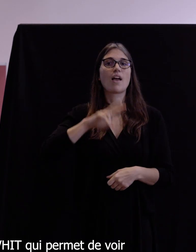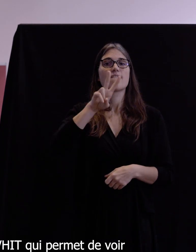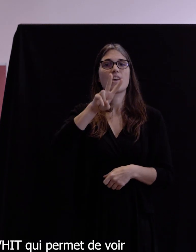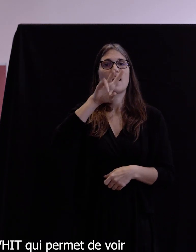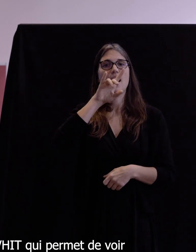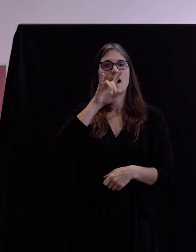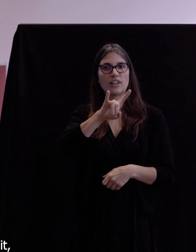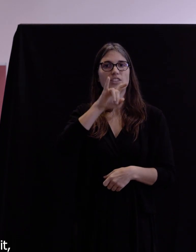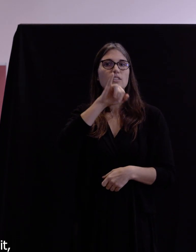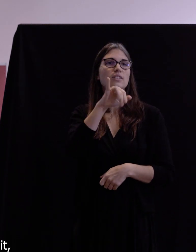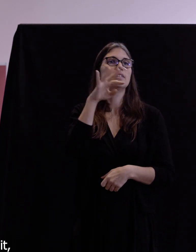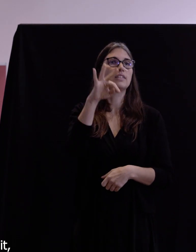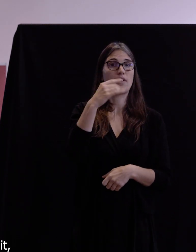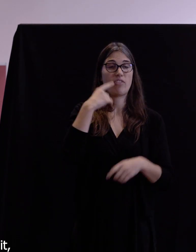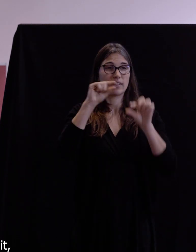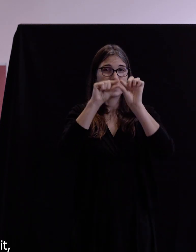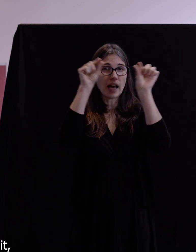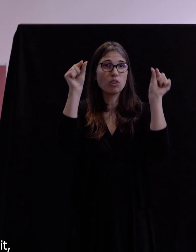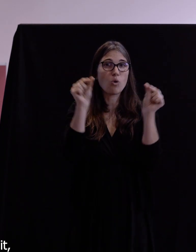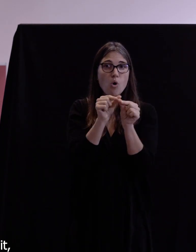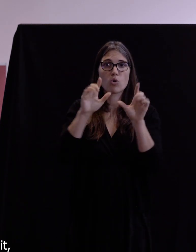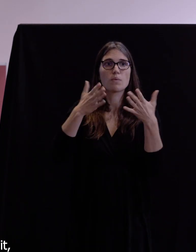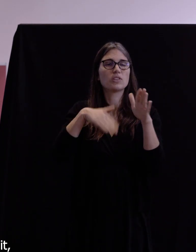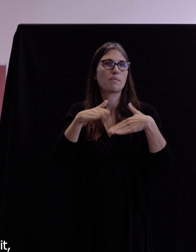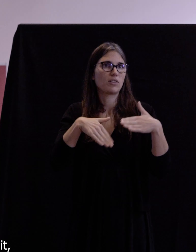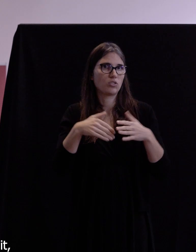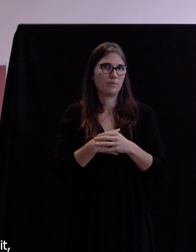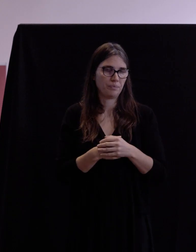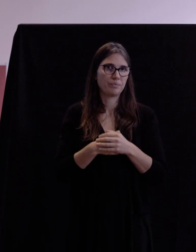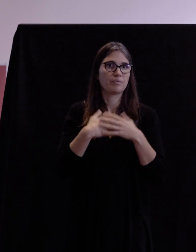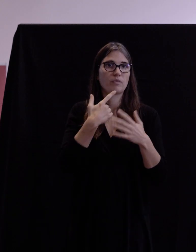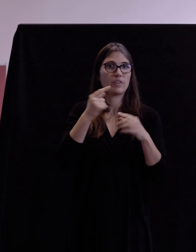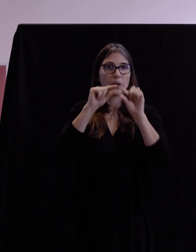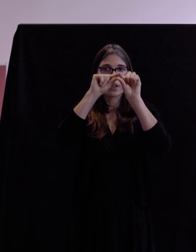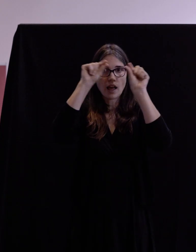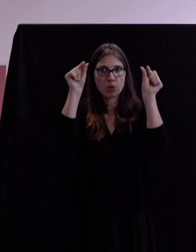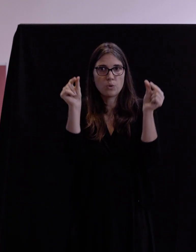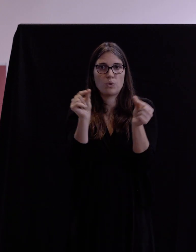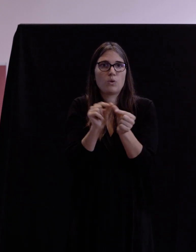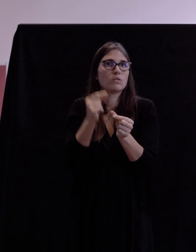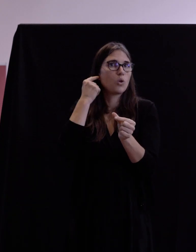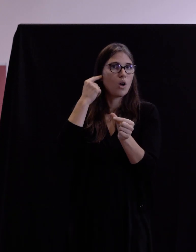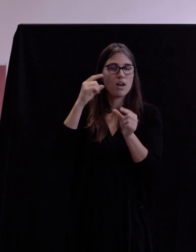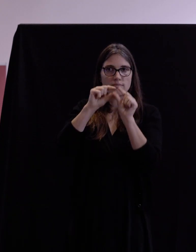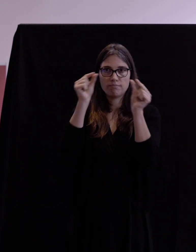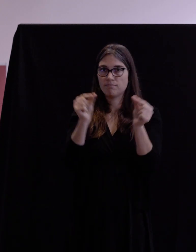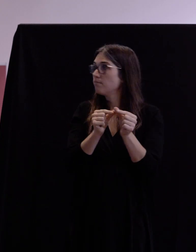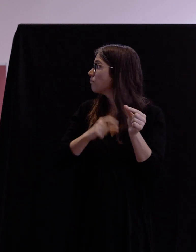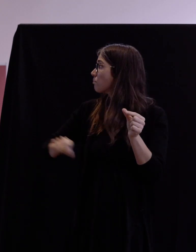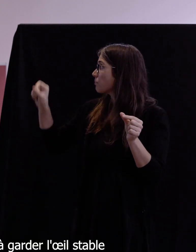comment fonctionnent vos canaux. En fait, le principe, c'est de se dire que les canaux semi-circulaires qui sont